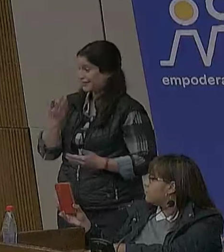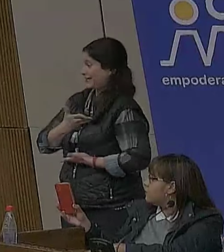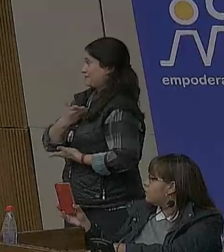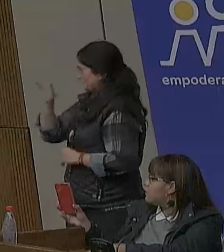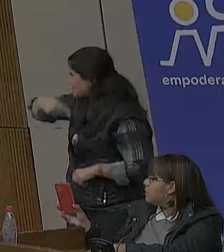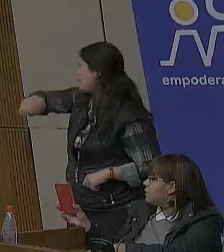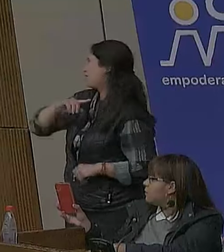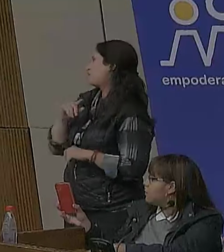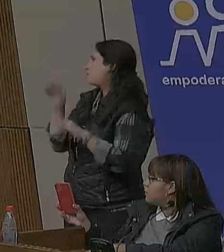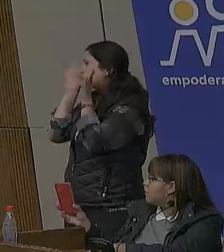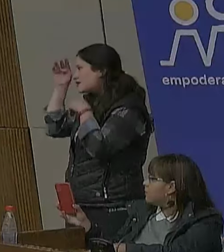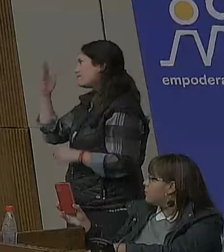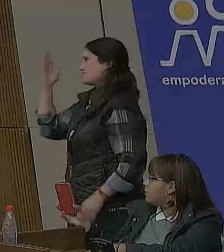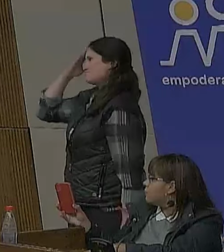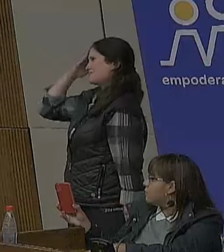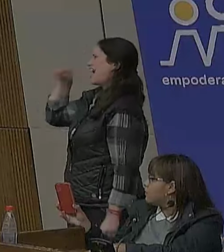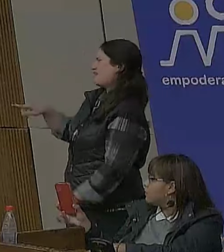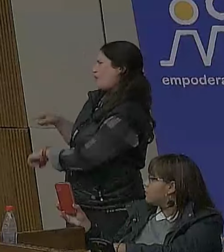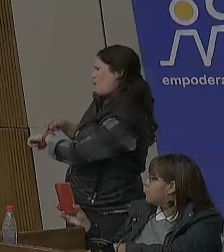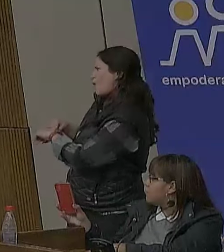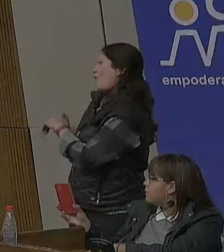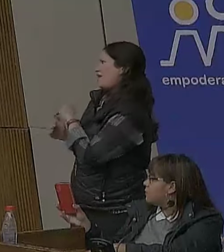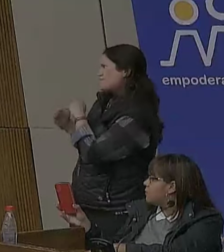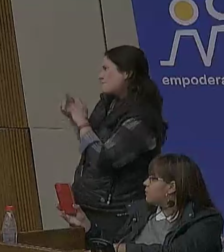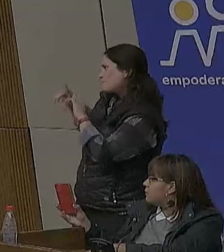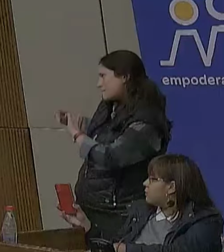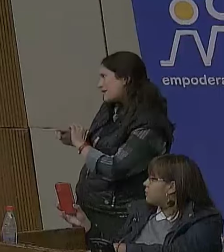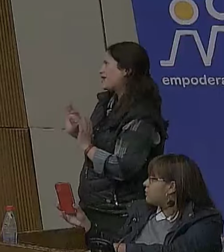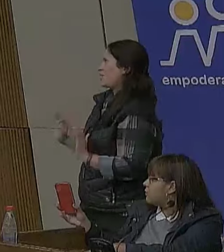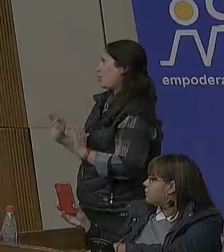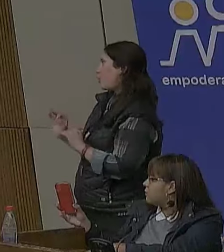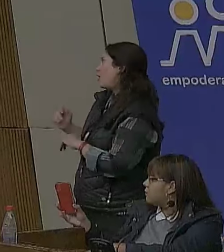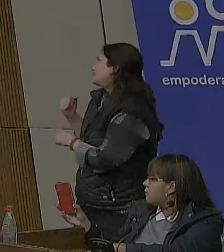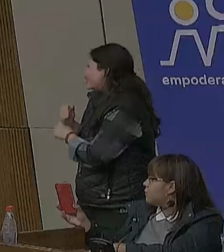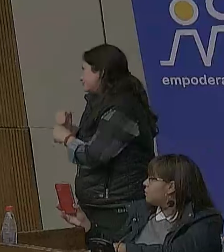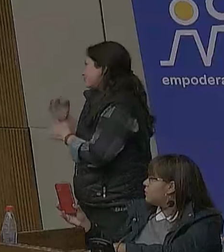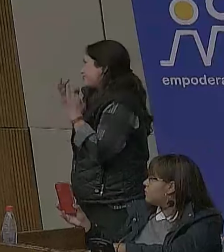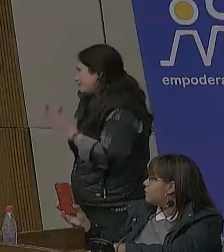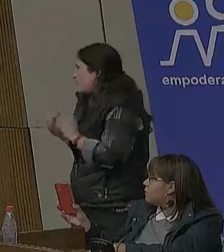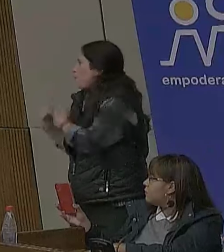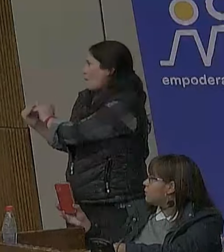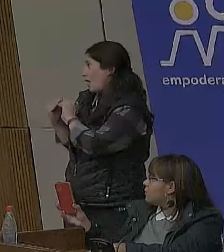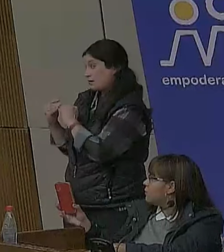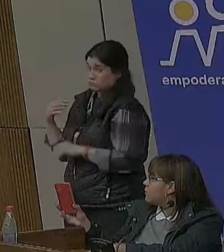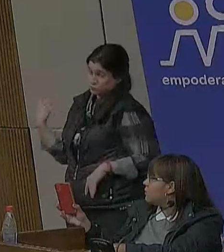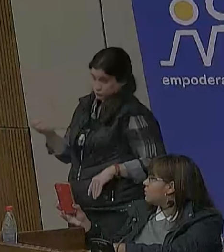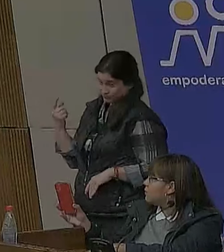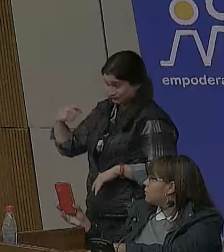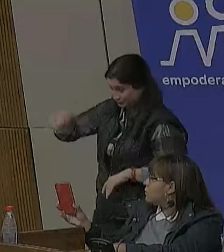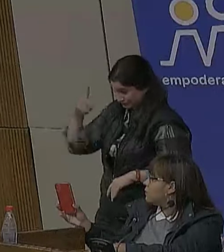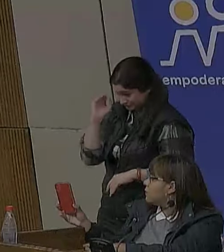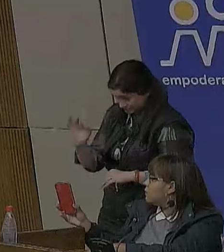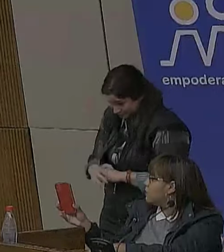persona con discapacidad le pagan poco y a los demás todo. También el sector privado tiene que saber cumplir horario, las